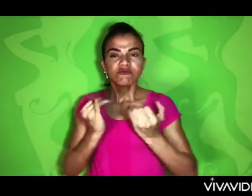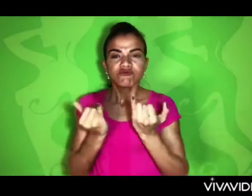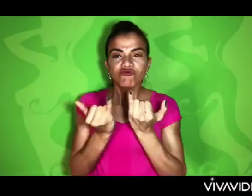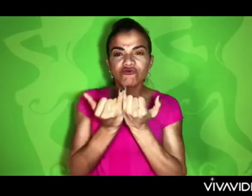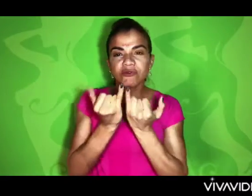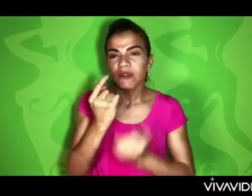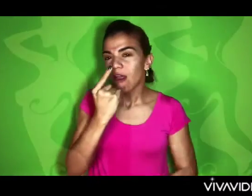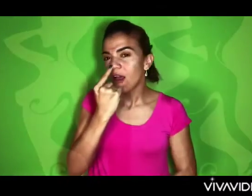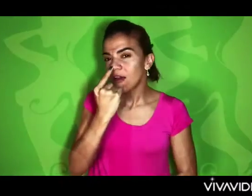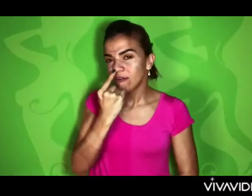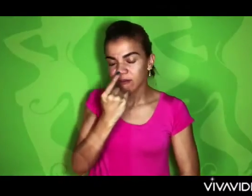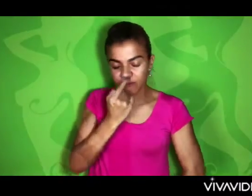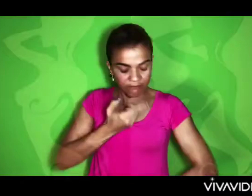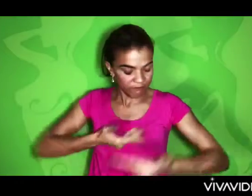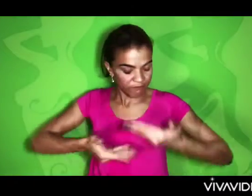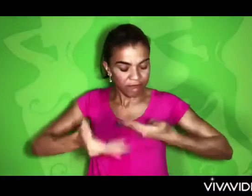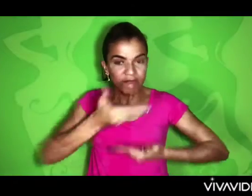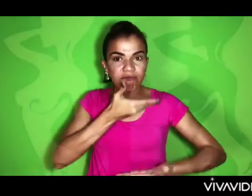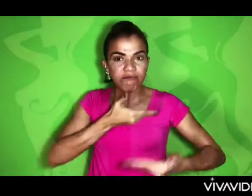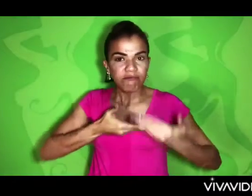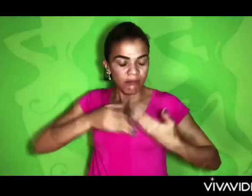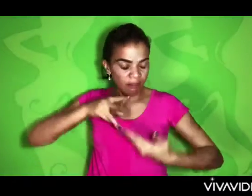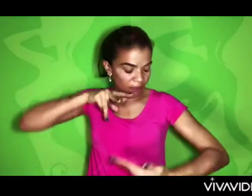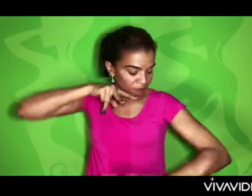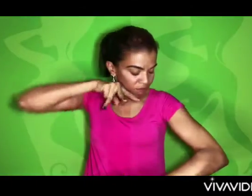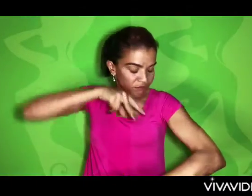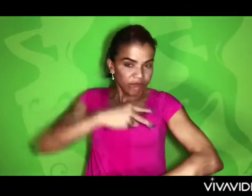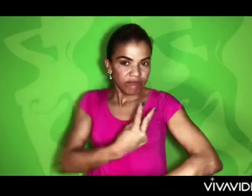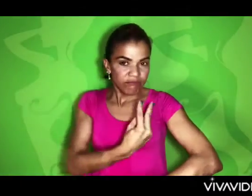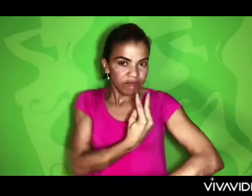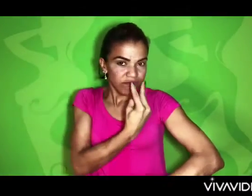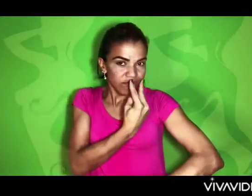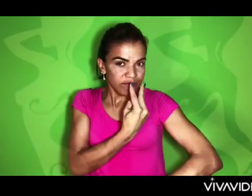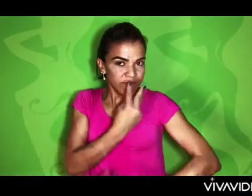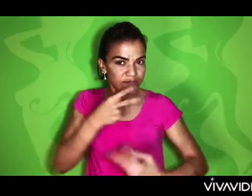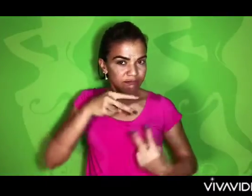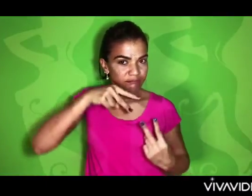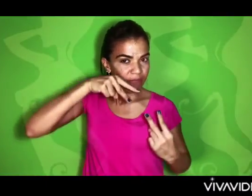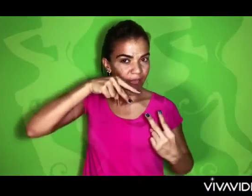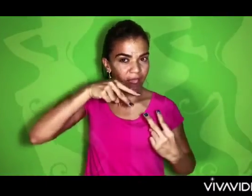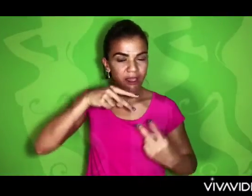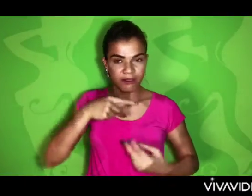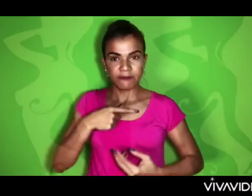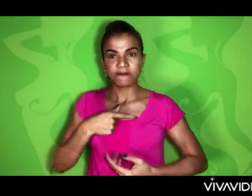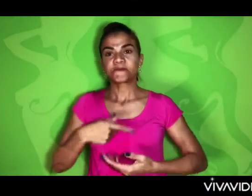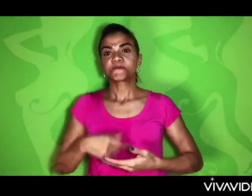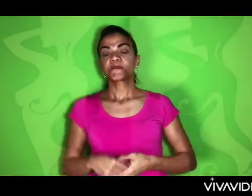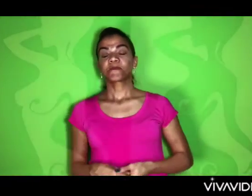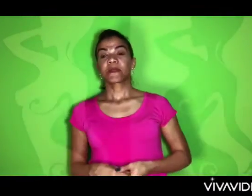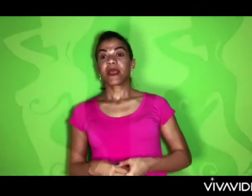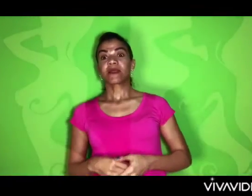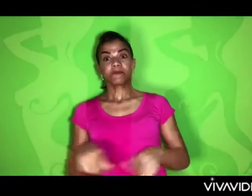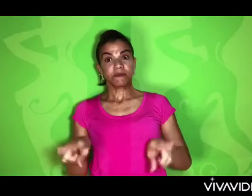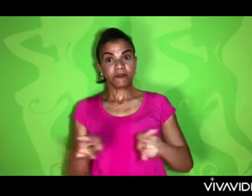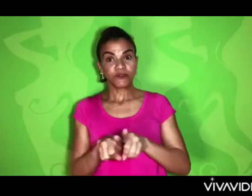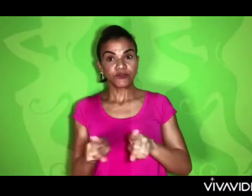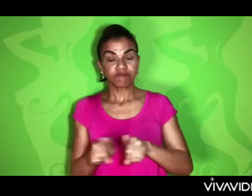criado um elo estreito entre mãe e filho através do olhar através dos